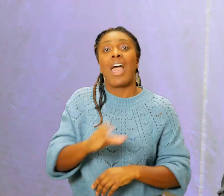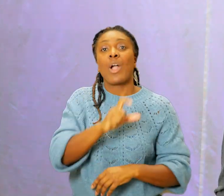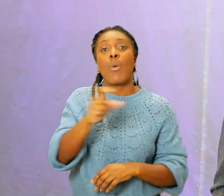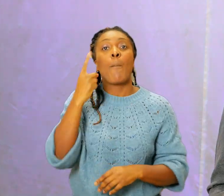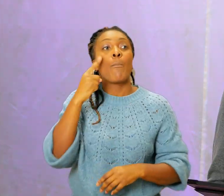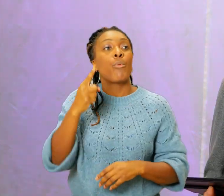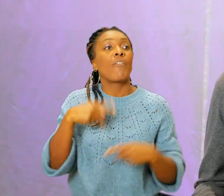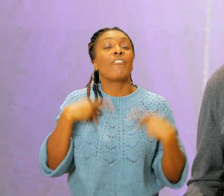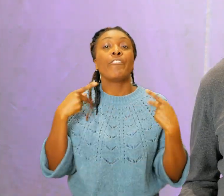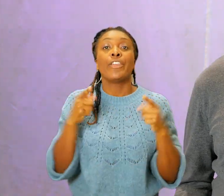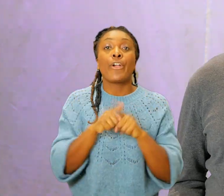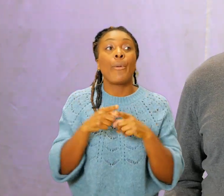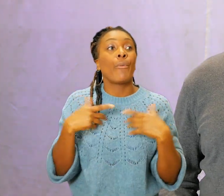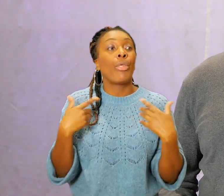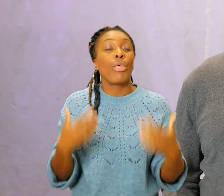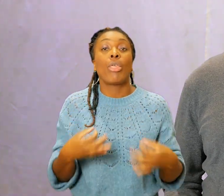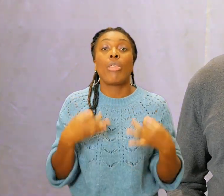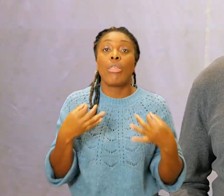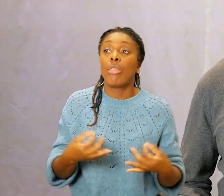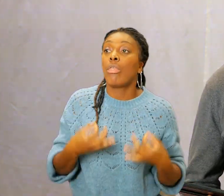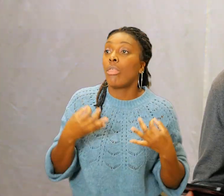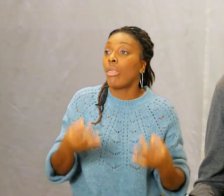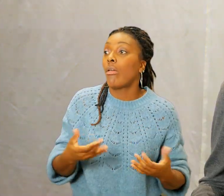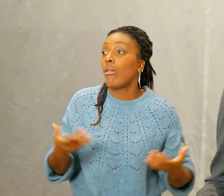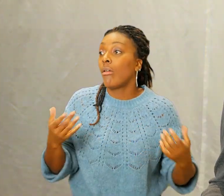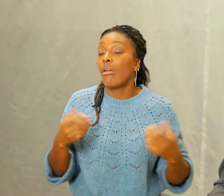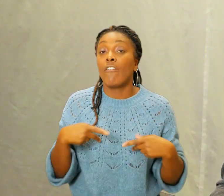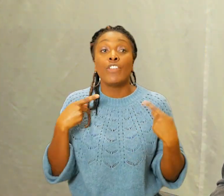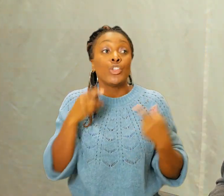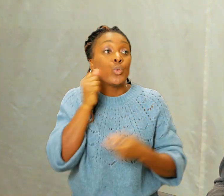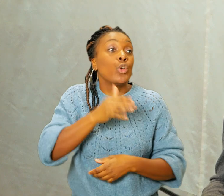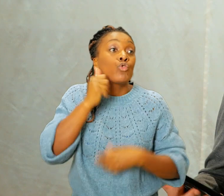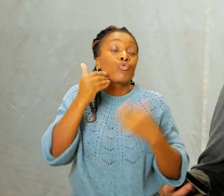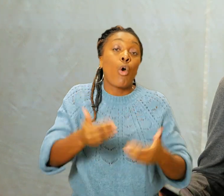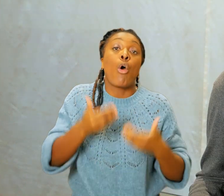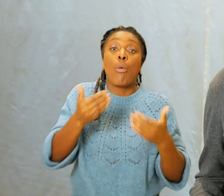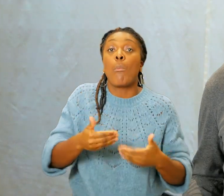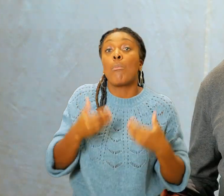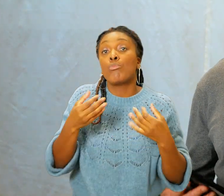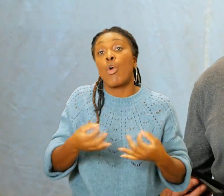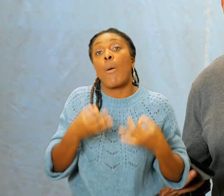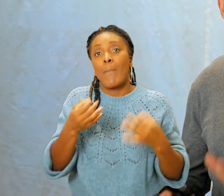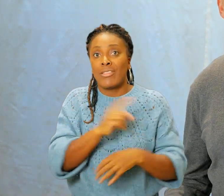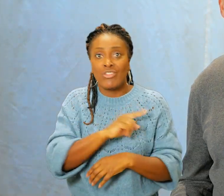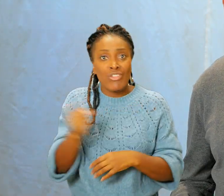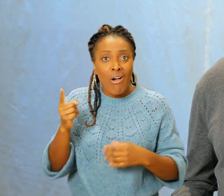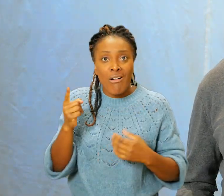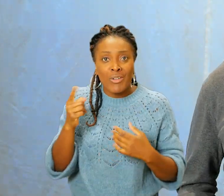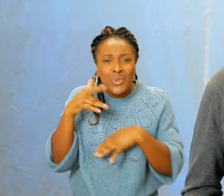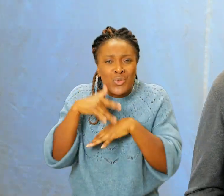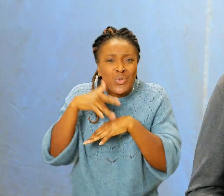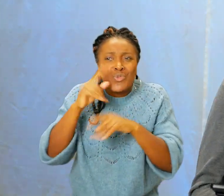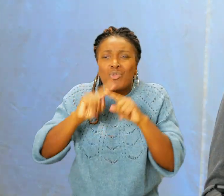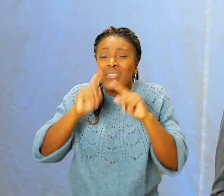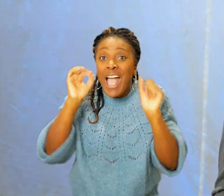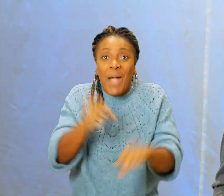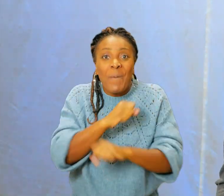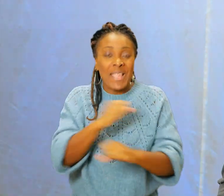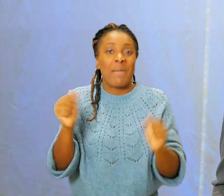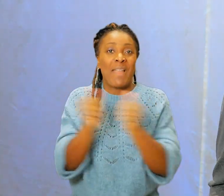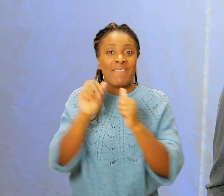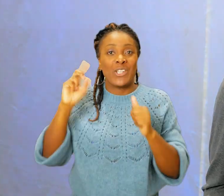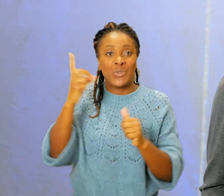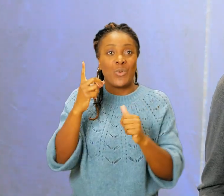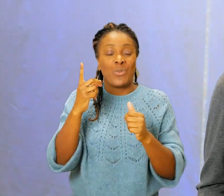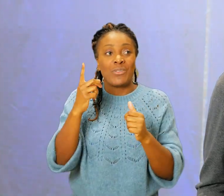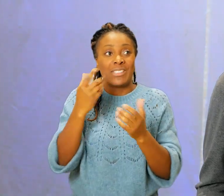minable. C'est pas pour que tu aies une vie qui soit la vie de tous les jours. Mais que tu vives dans l'extraordinaire de Dieu qui doit être ton naturel à